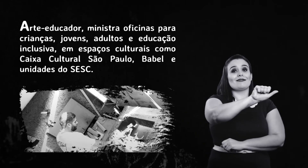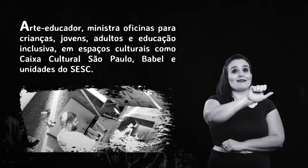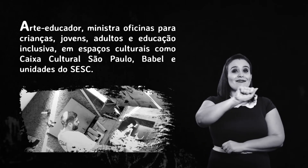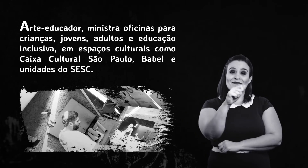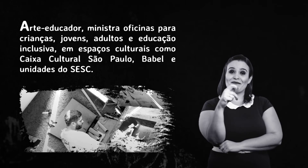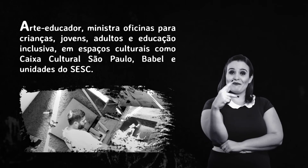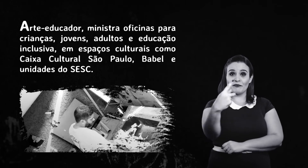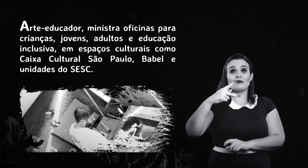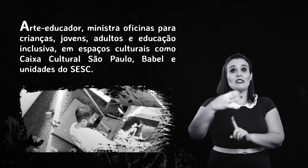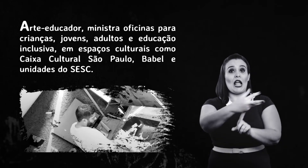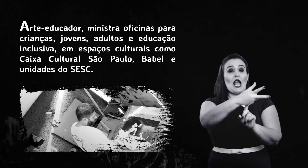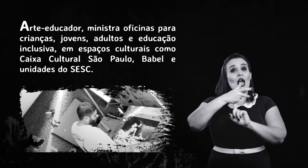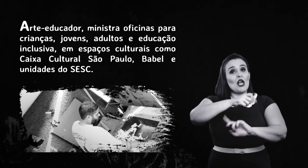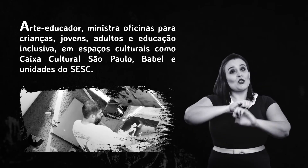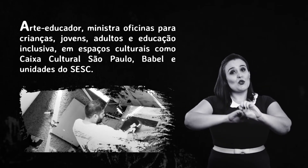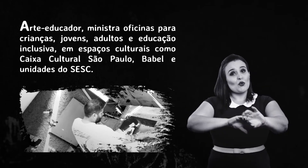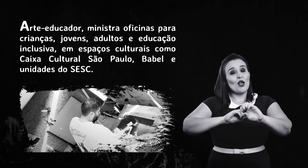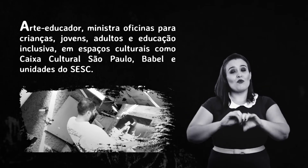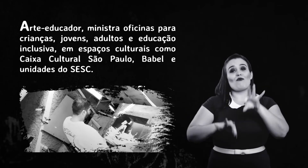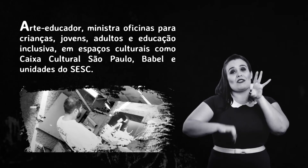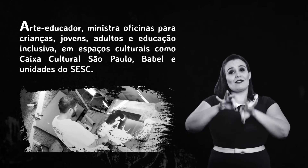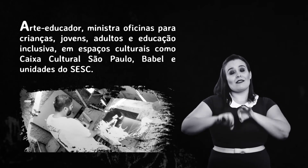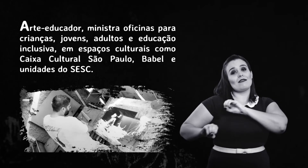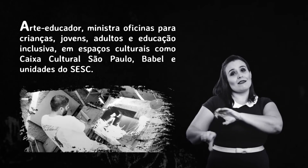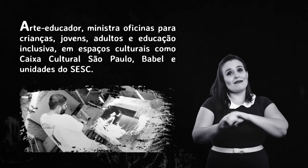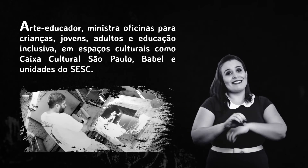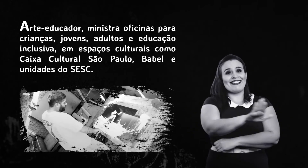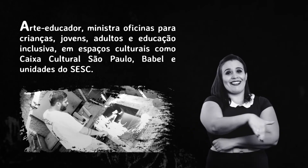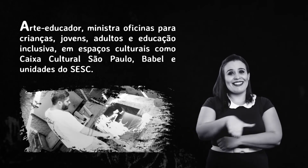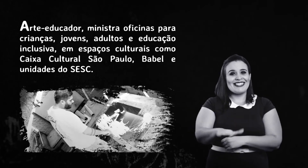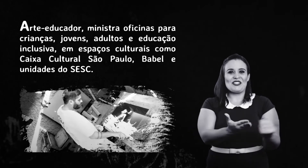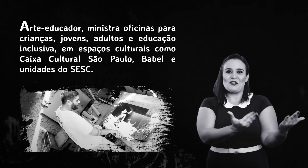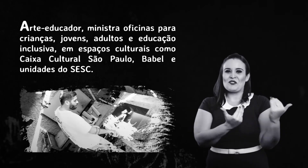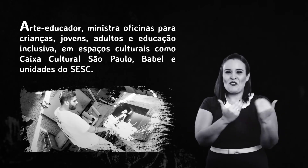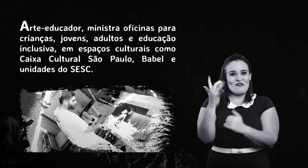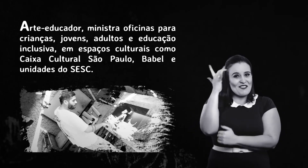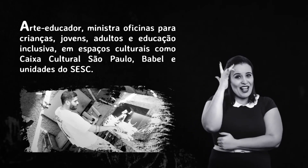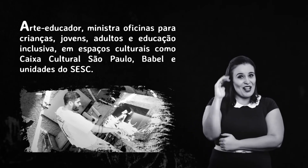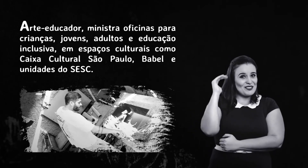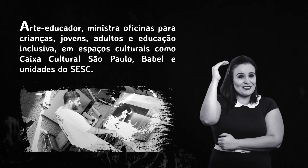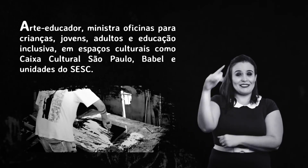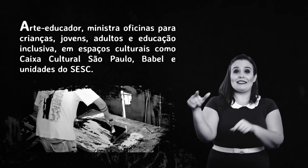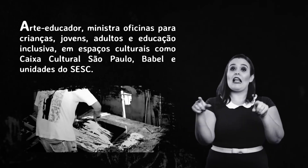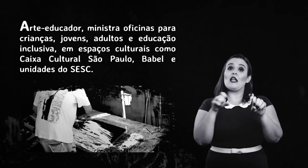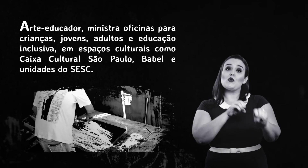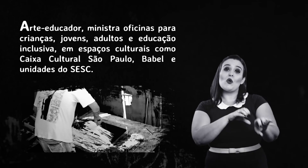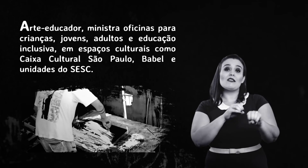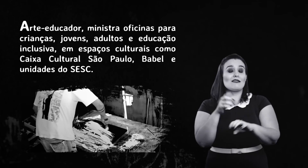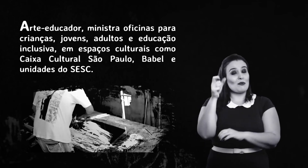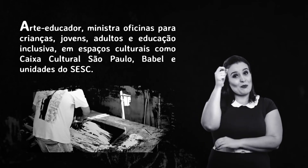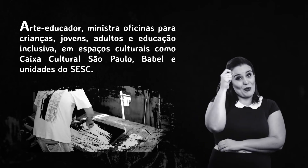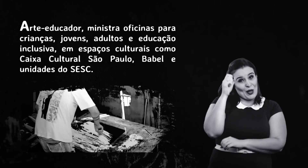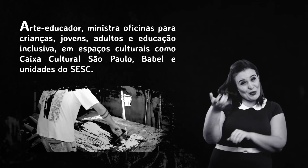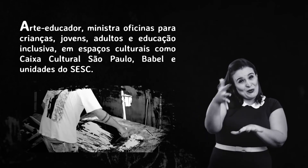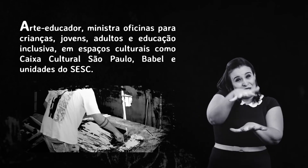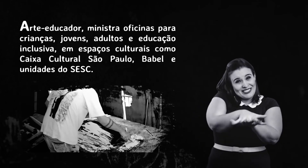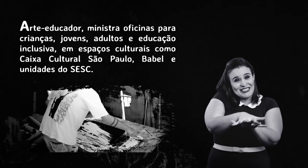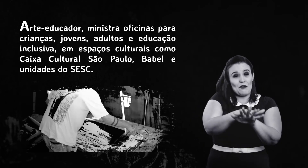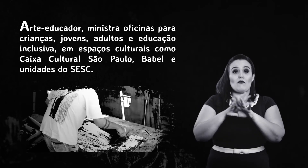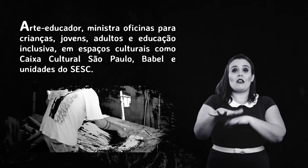educador, ministra oficinas para crianças, jovens, adultos e educação inclusiva em espaços